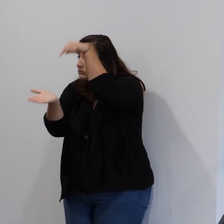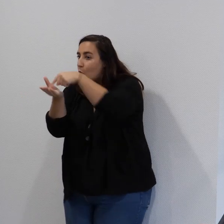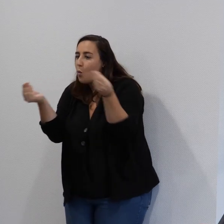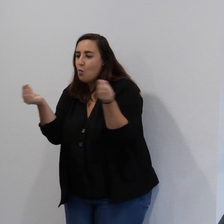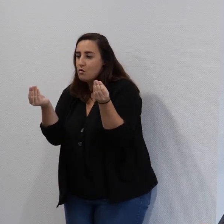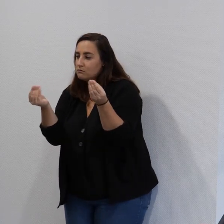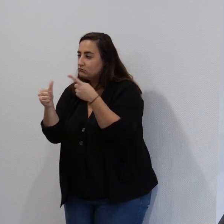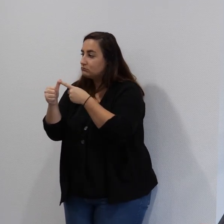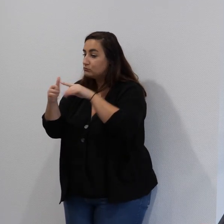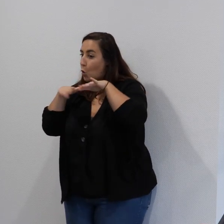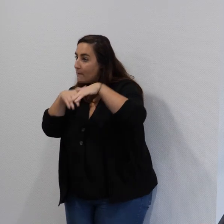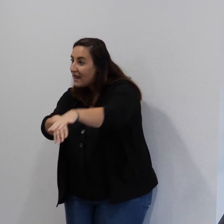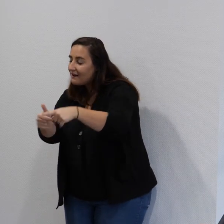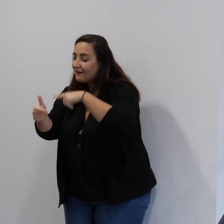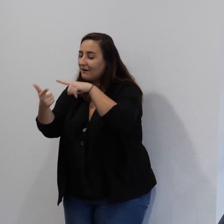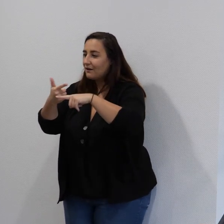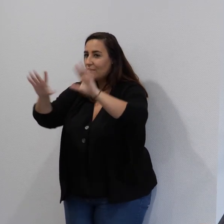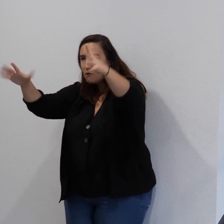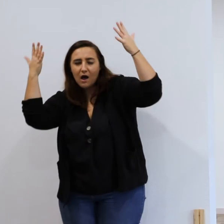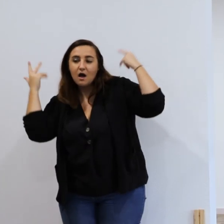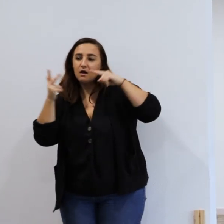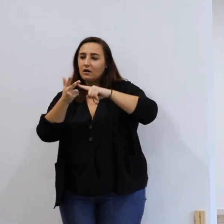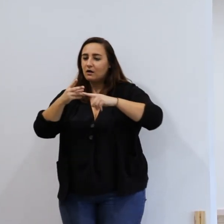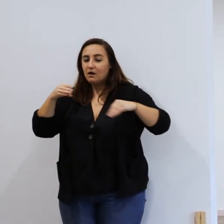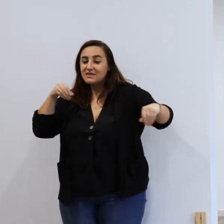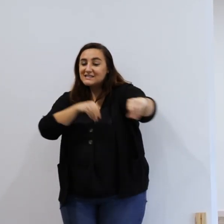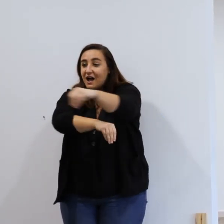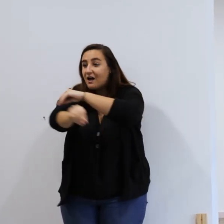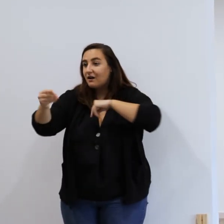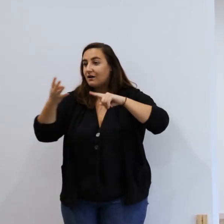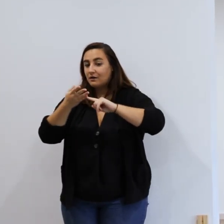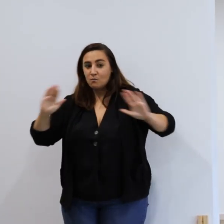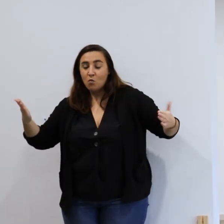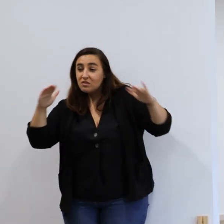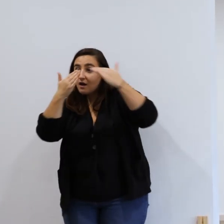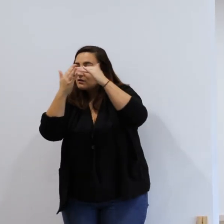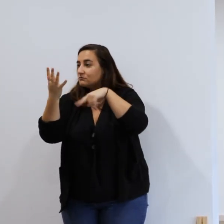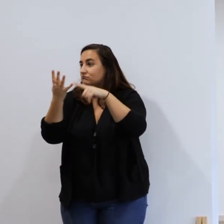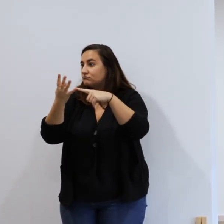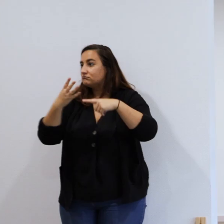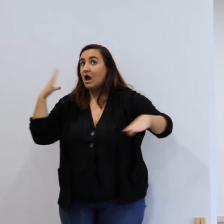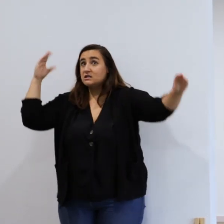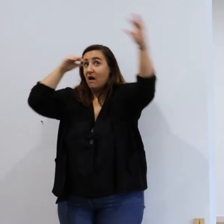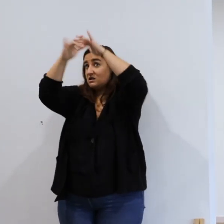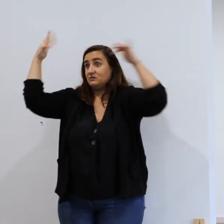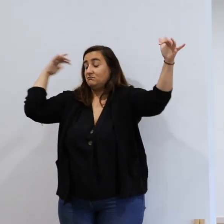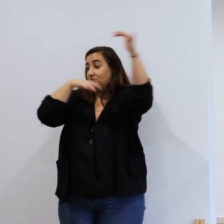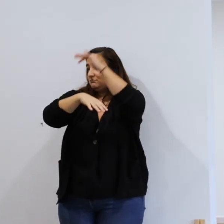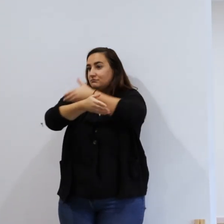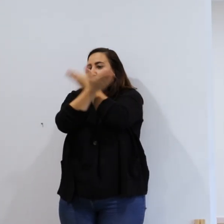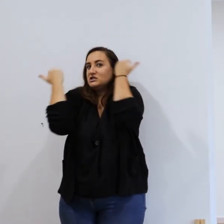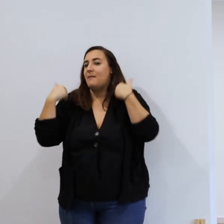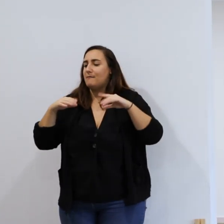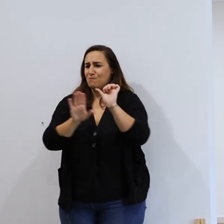forêt, dans le désert, dans la montagne, dans l'espace? Je ne sais pas. Mais en tout cas, la première chose à laquelle je réfléchis, c'est le